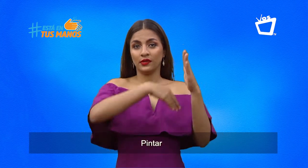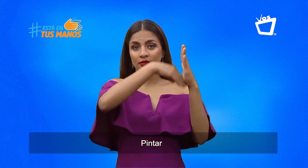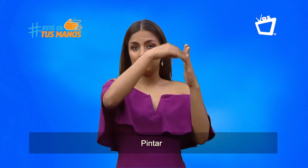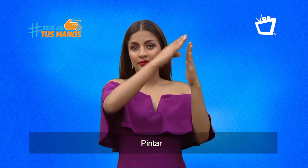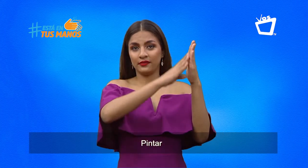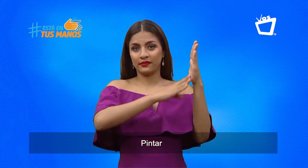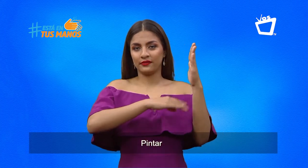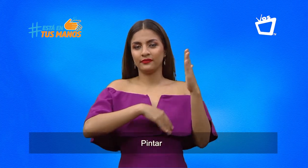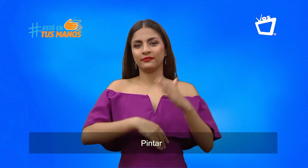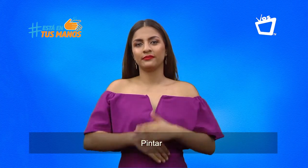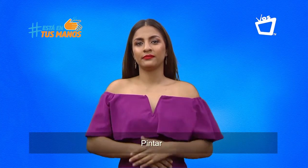pintar